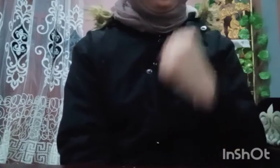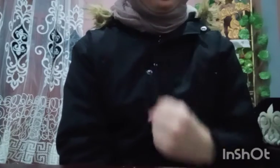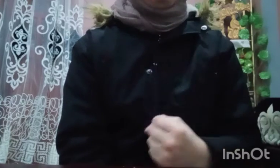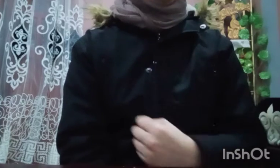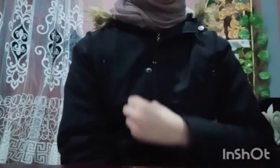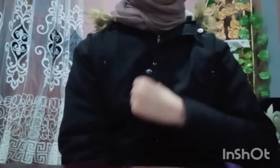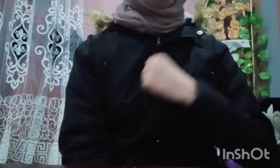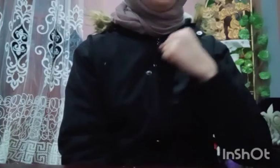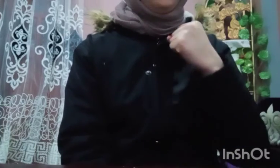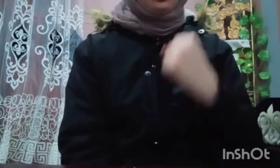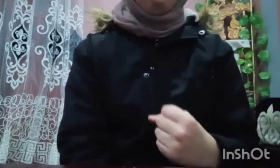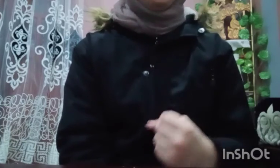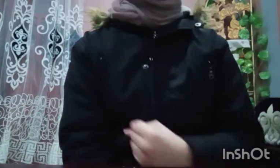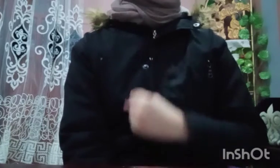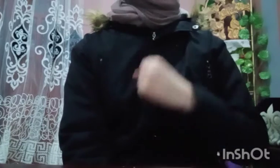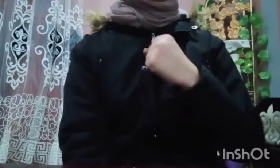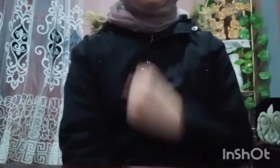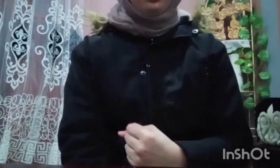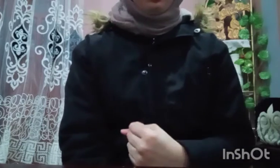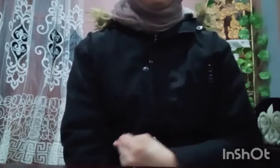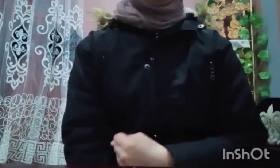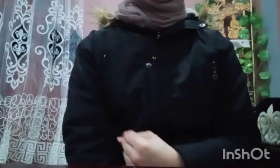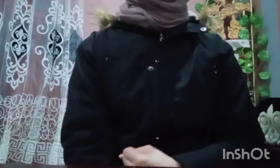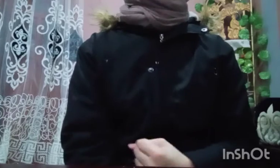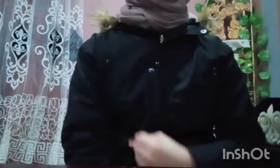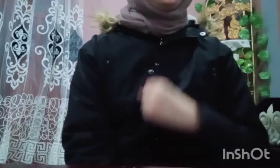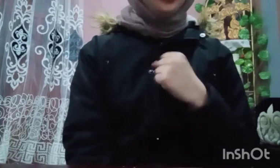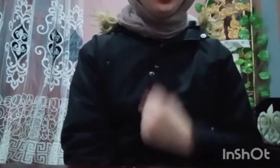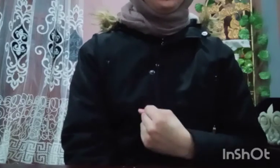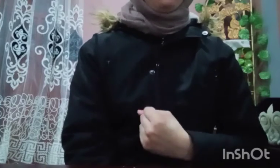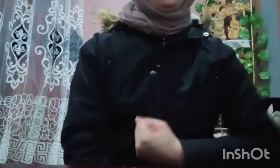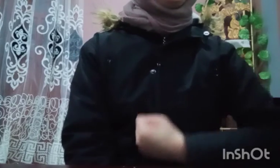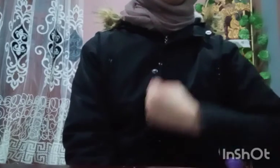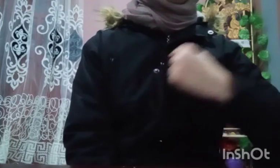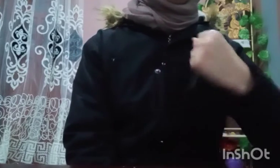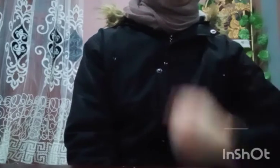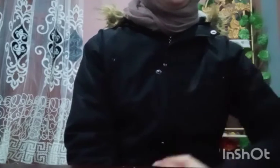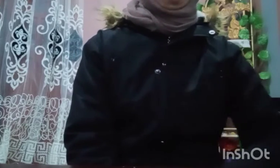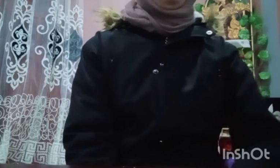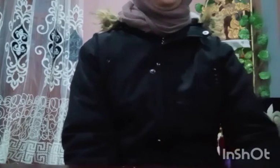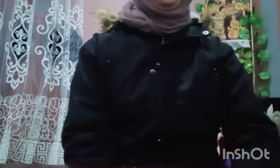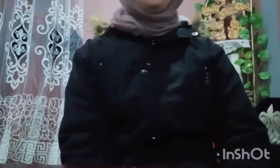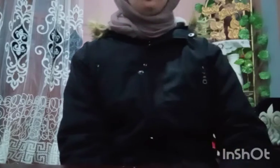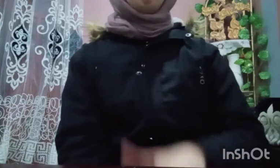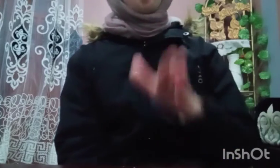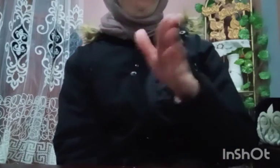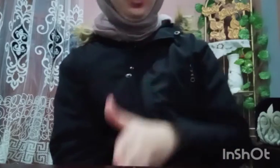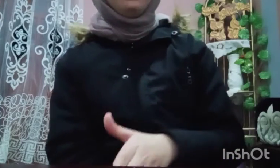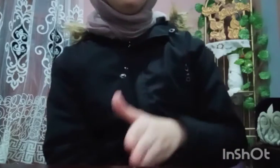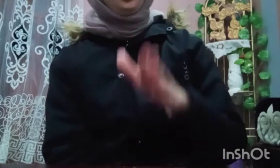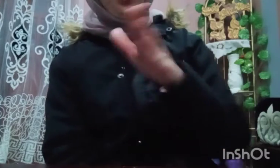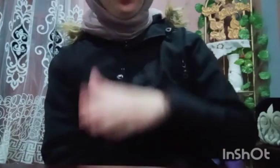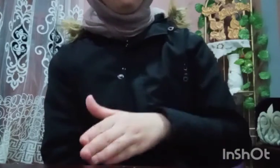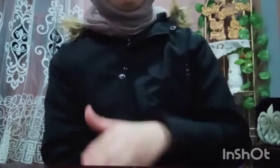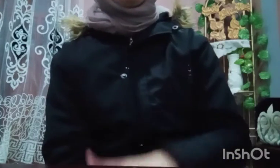ربي، أنا قوية بك يا ربي، أنت رب الخير راح تعالجني يا ربي، أنا قوية بك يا ربي. وفعلا شفيت من المرض